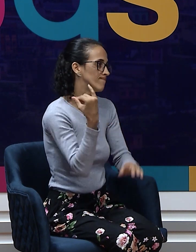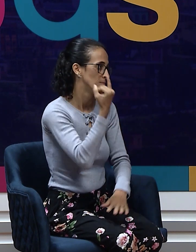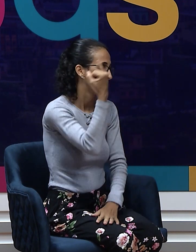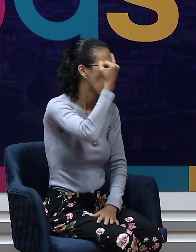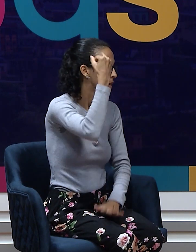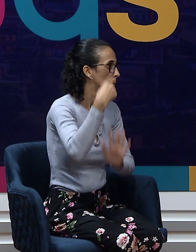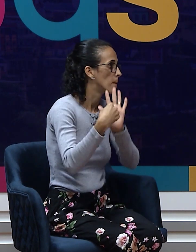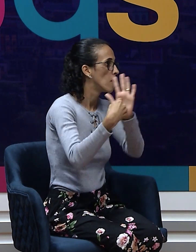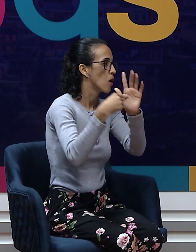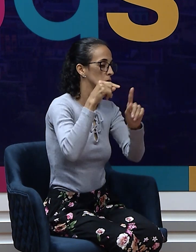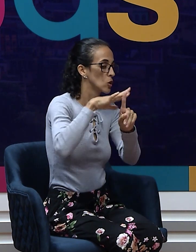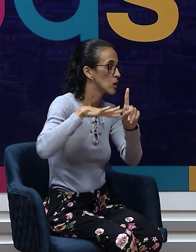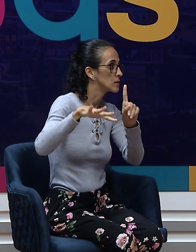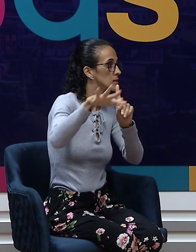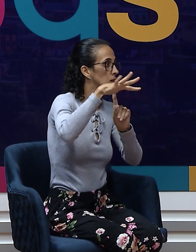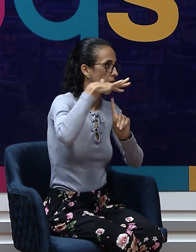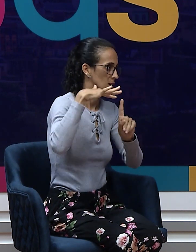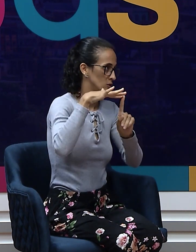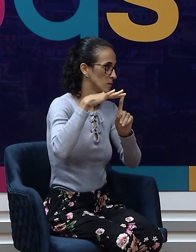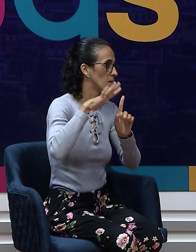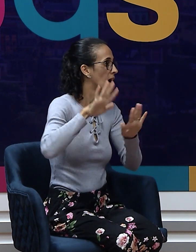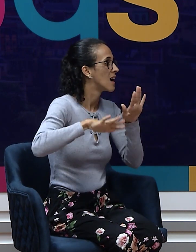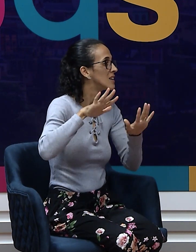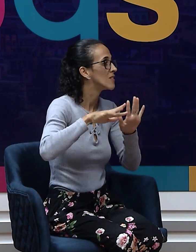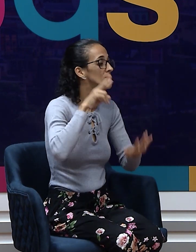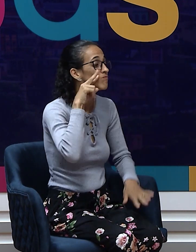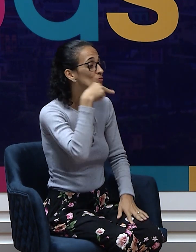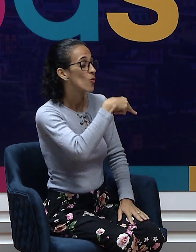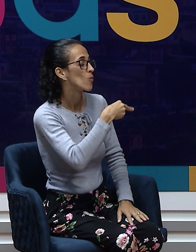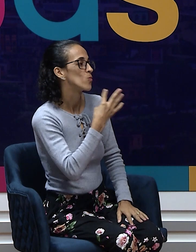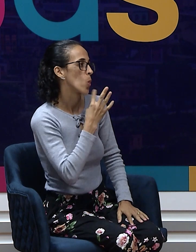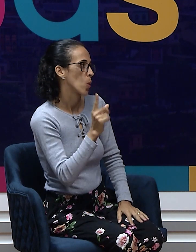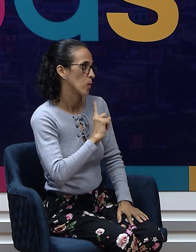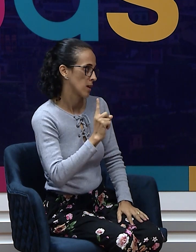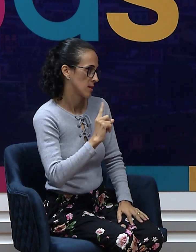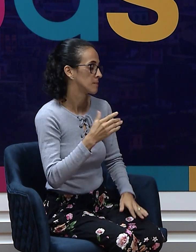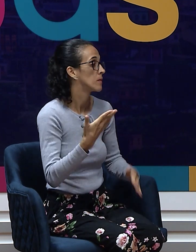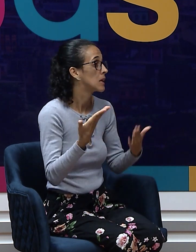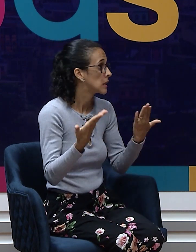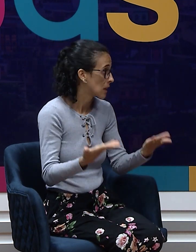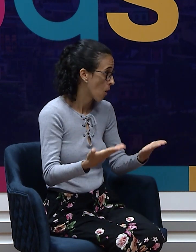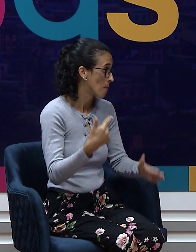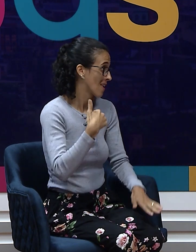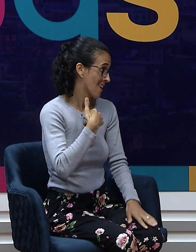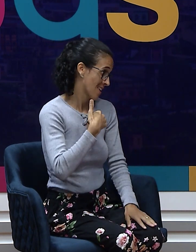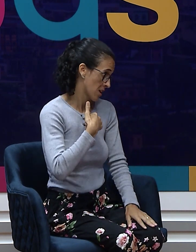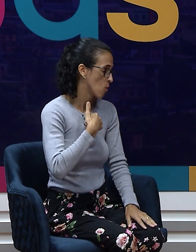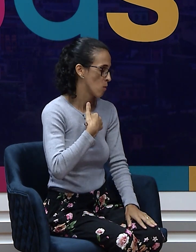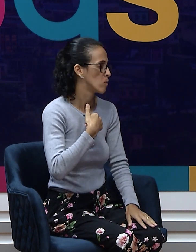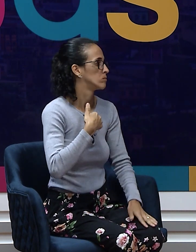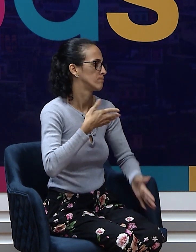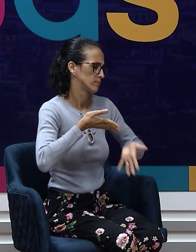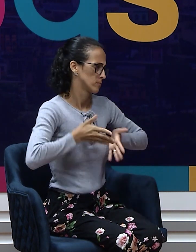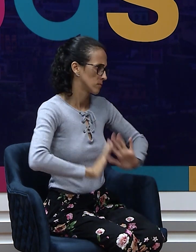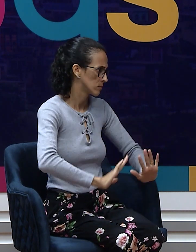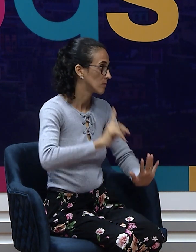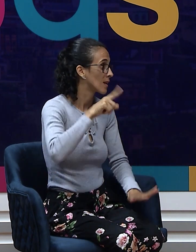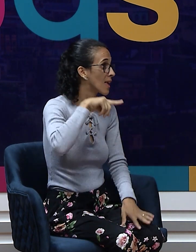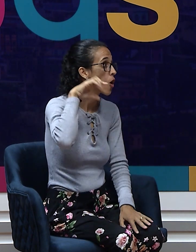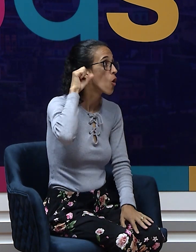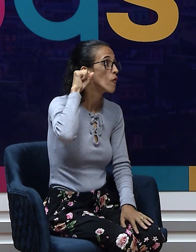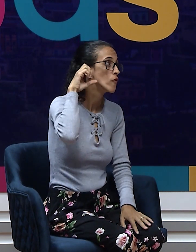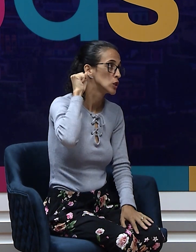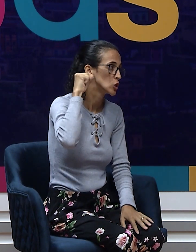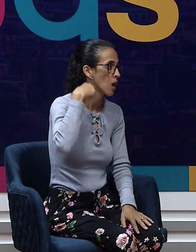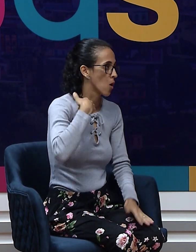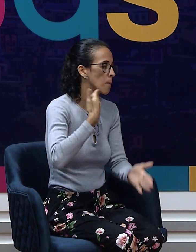Excelente pergunta que você fez e é muito importante mostrar isso para a sociedade. Às vezes a sociedade realmente não tem essa informação e não conhece. Eu